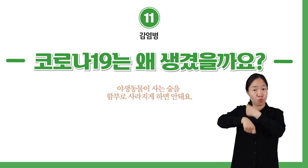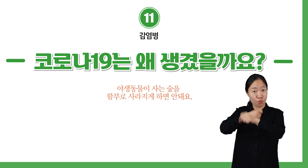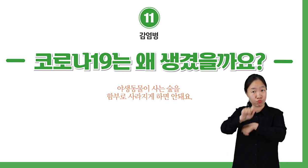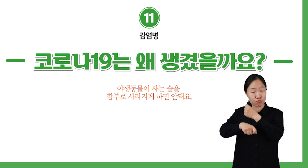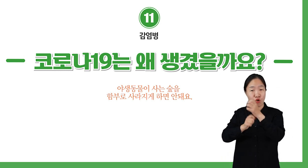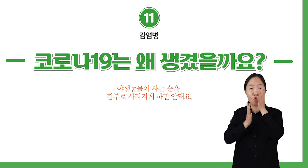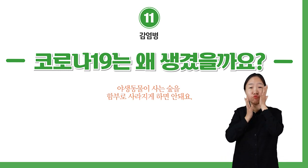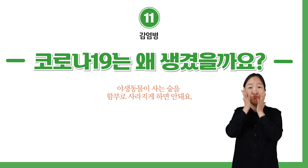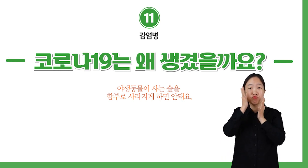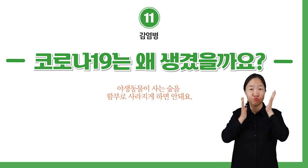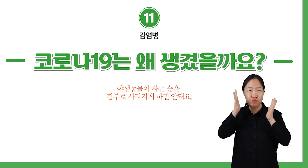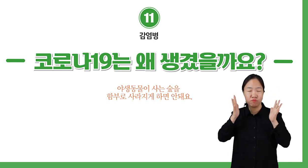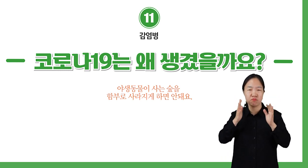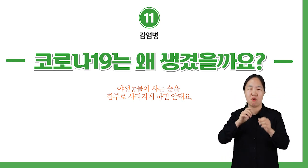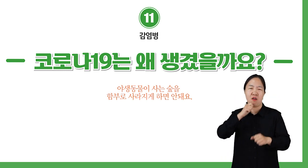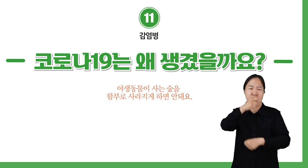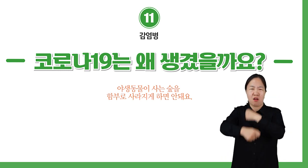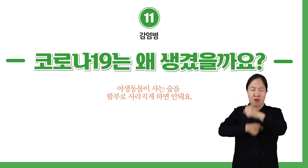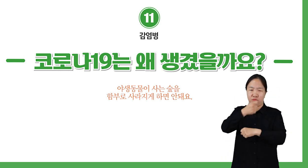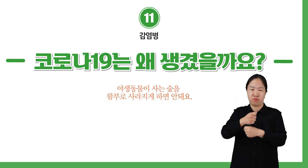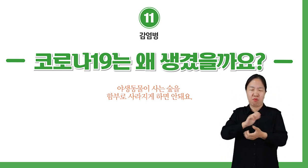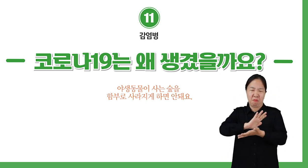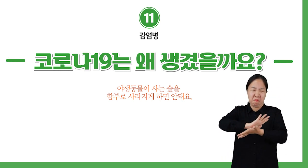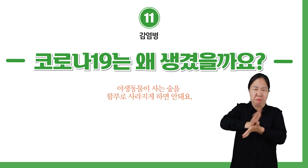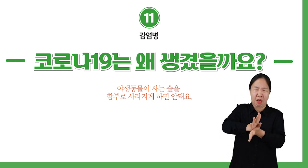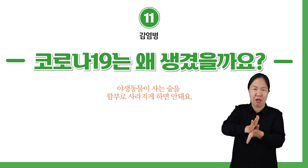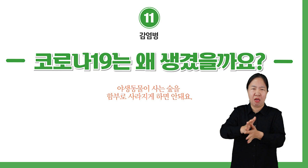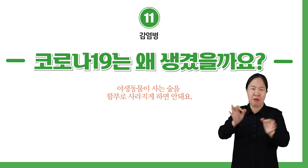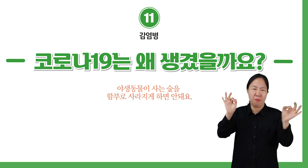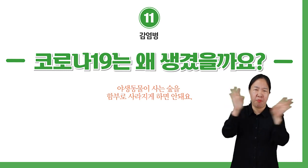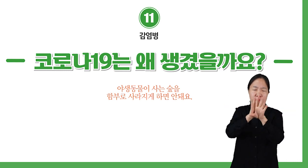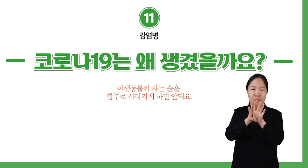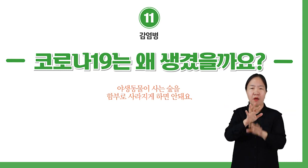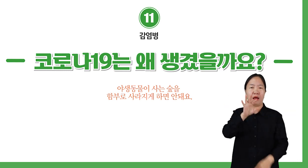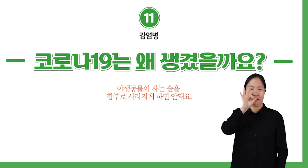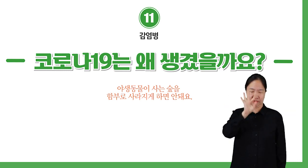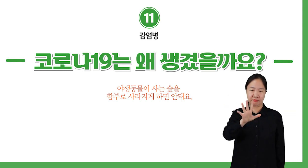야생동물이 사는 숲을 함부로 사라지게 하면 안 돼요.